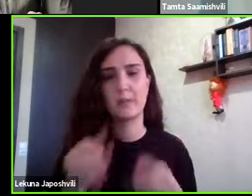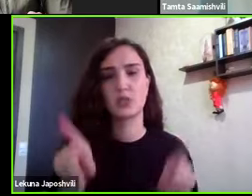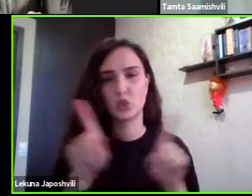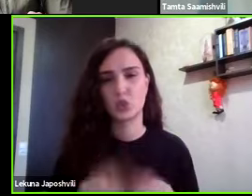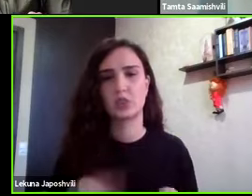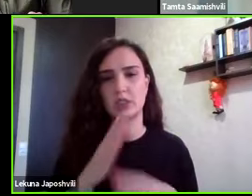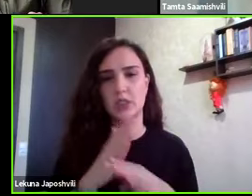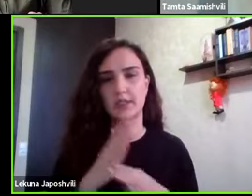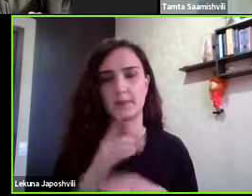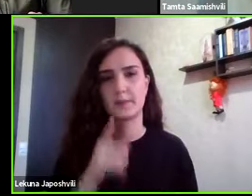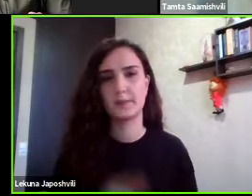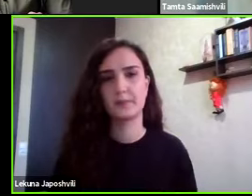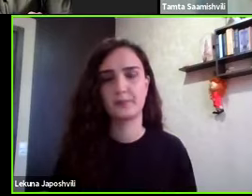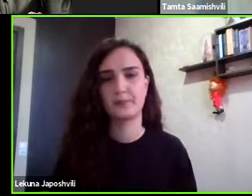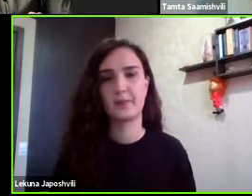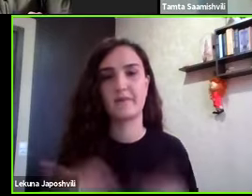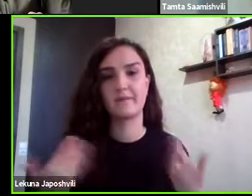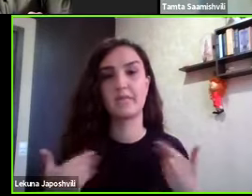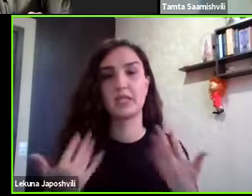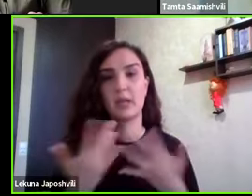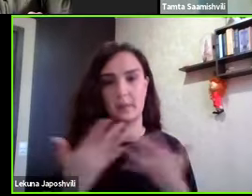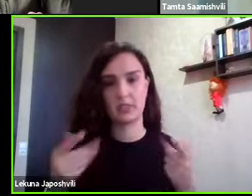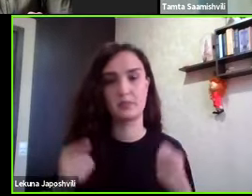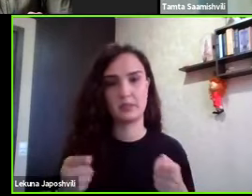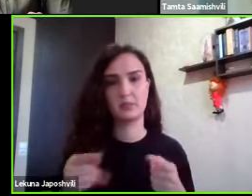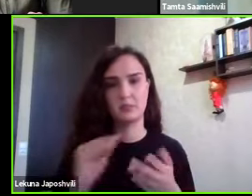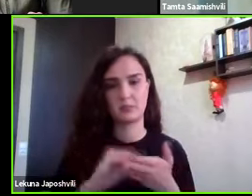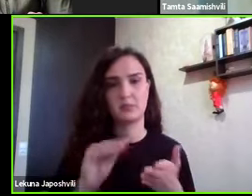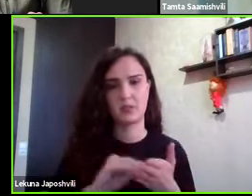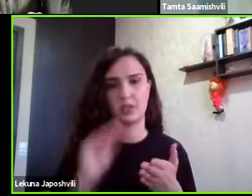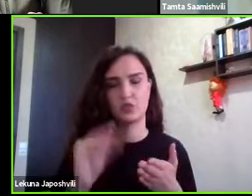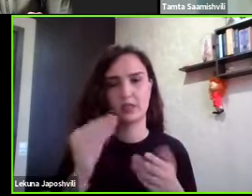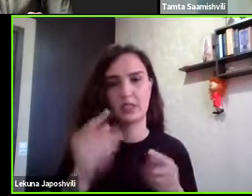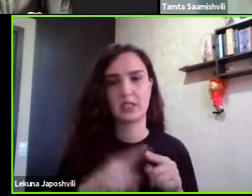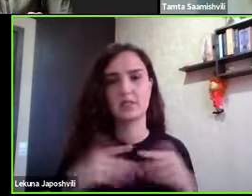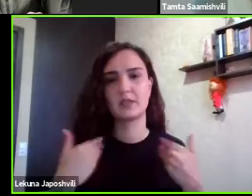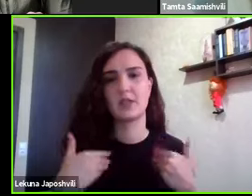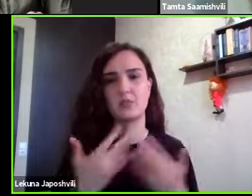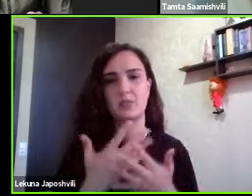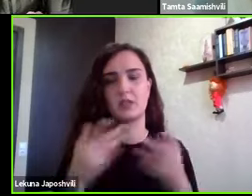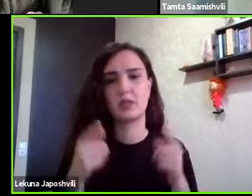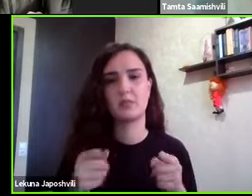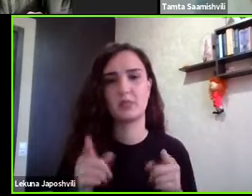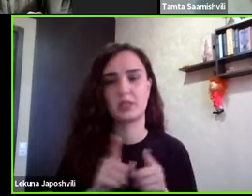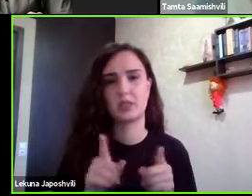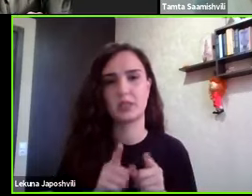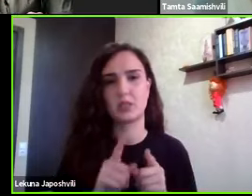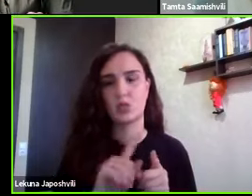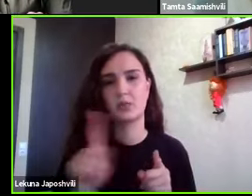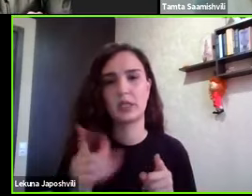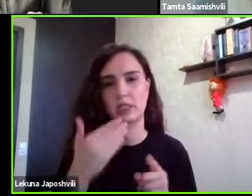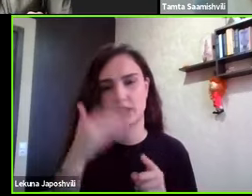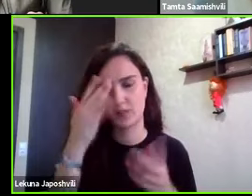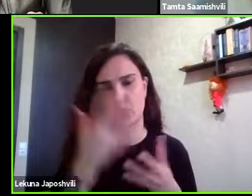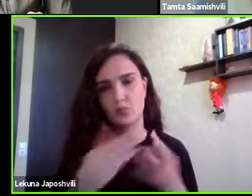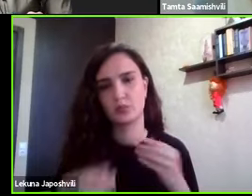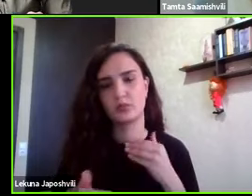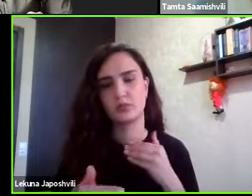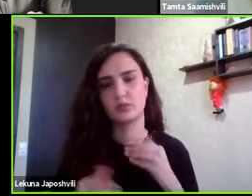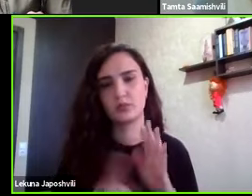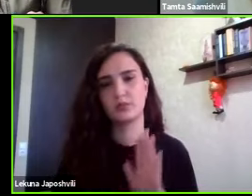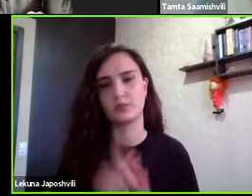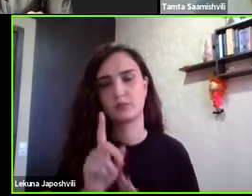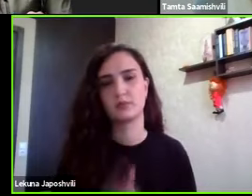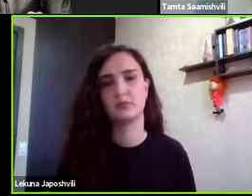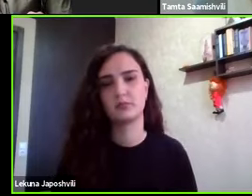არის ვიტამინების დანიშვნა. ეხა ეს ვიტამინები, აი ასე რომ მოდით გაზაფხული მოვიდა და